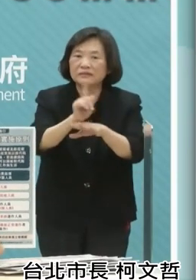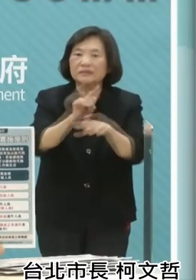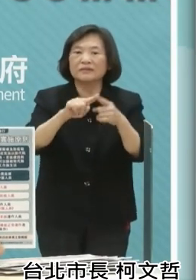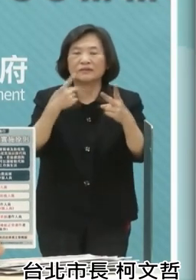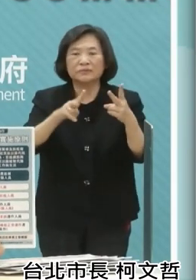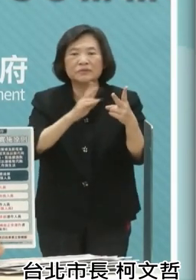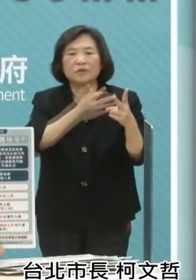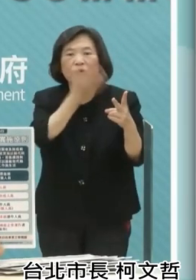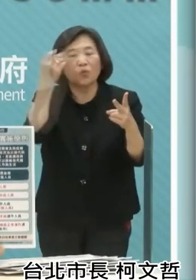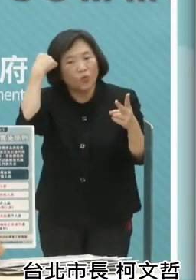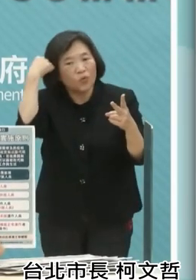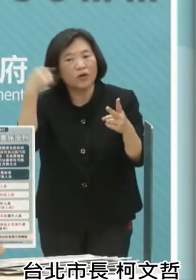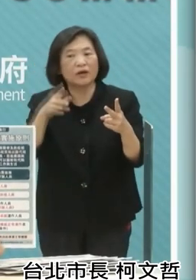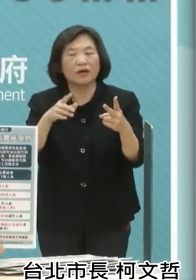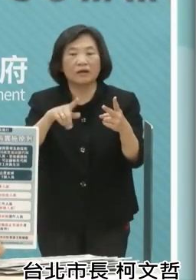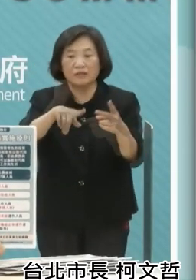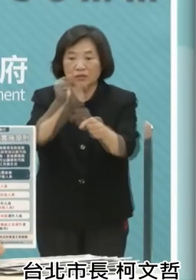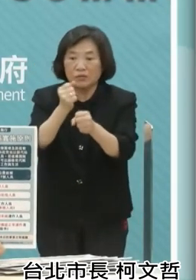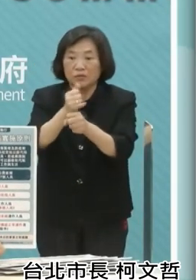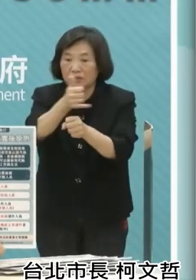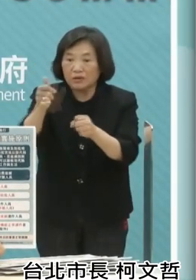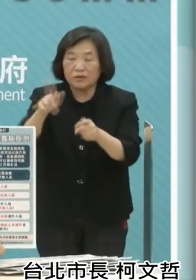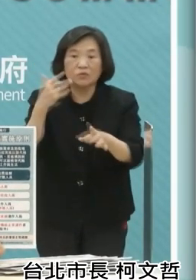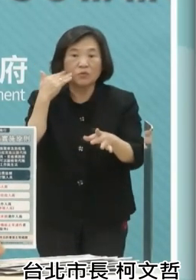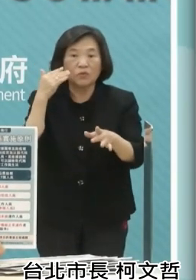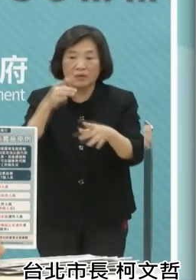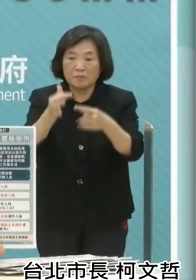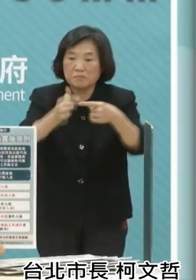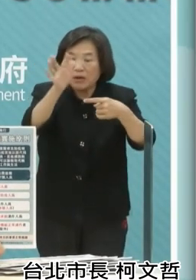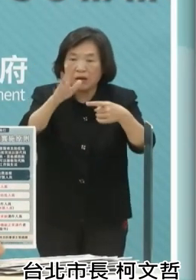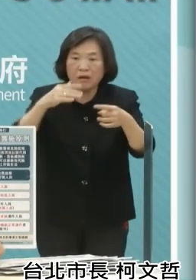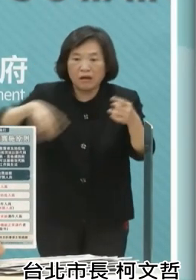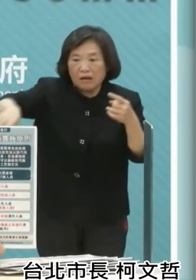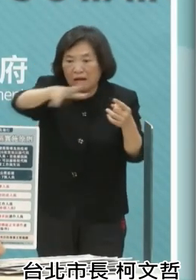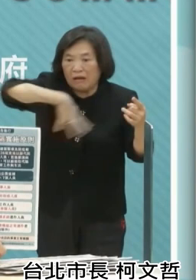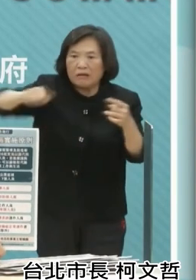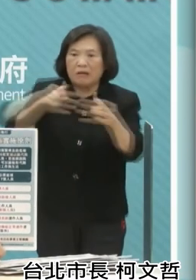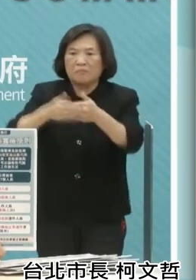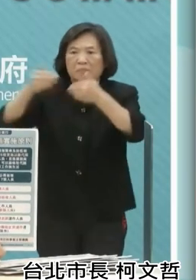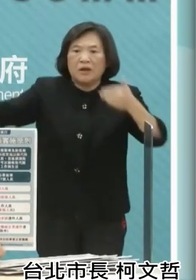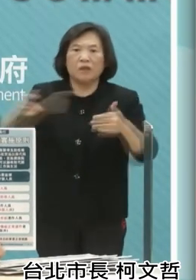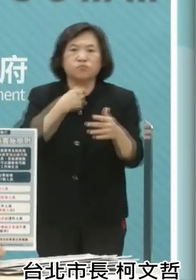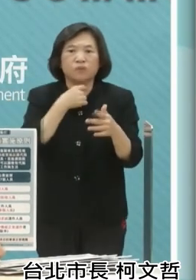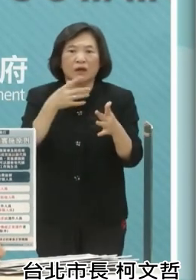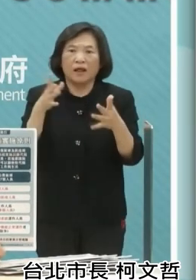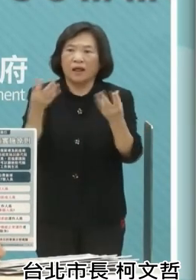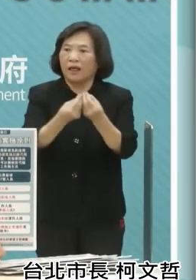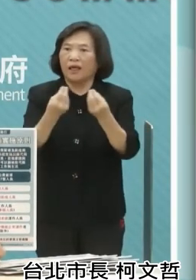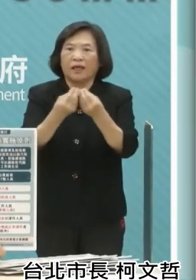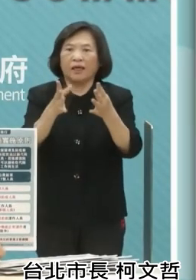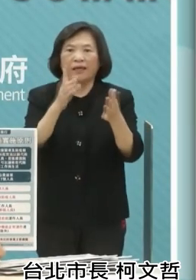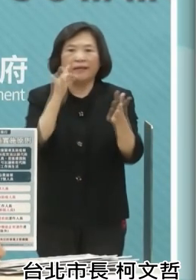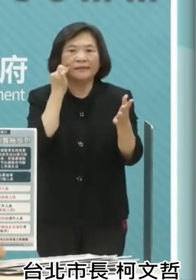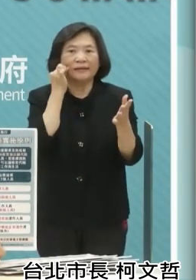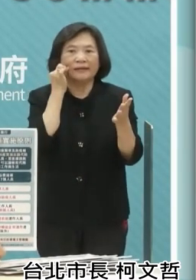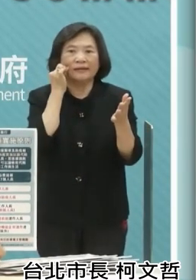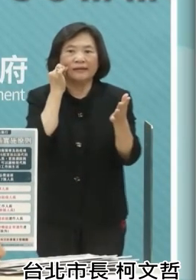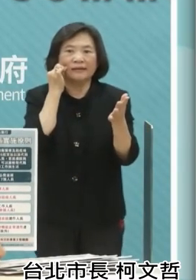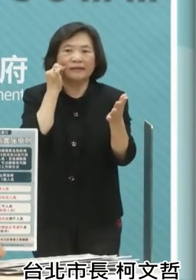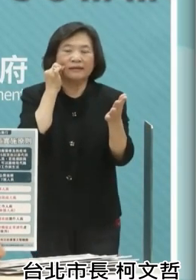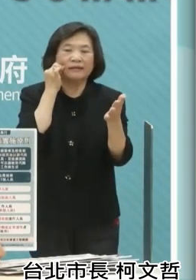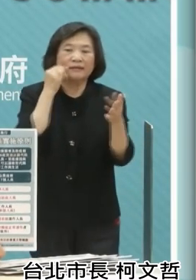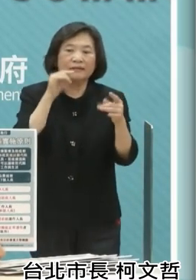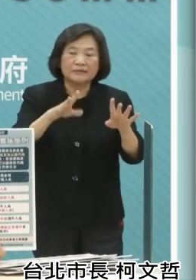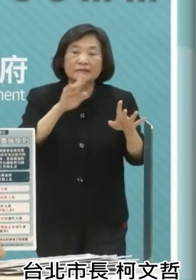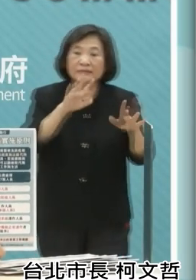馆。如果有工作人员确诊，那全旅馆要带着隔离，那当然不可能嘛。这好像整个